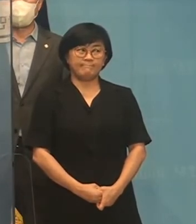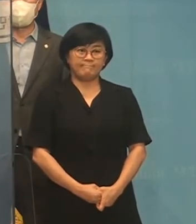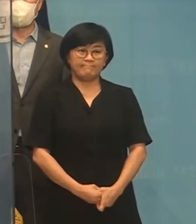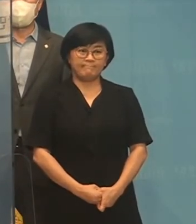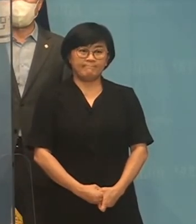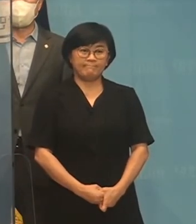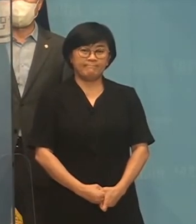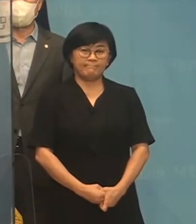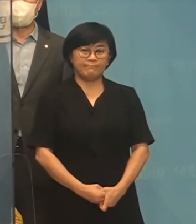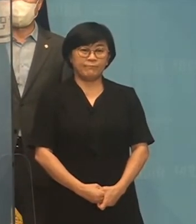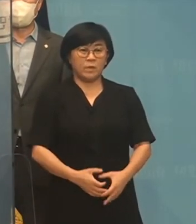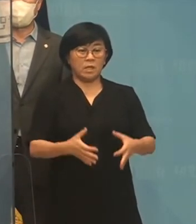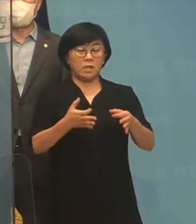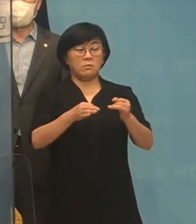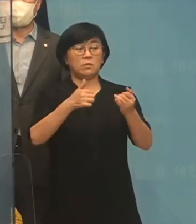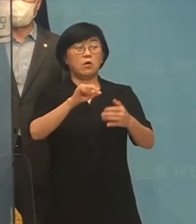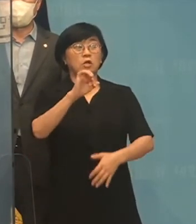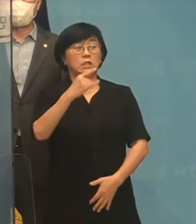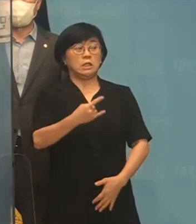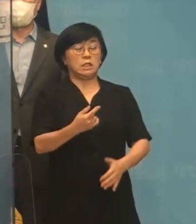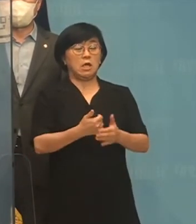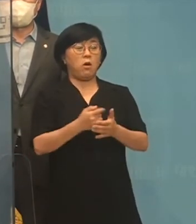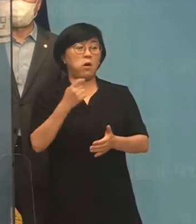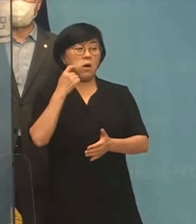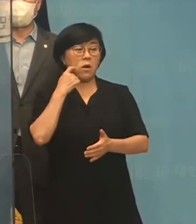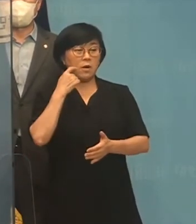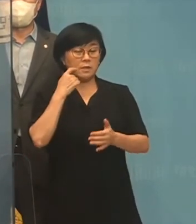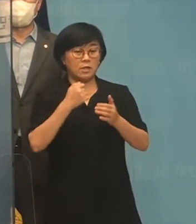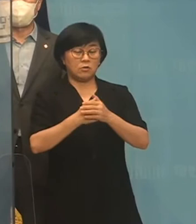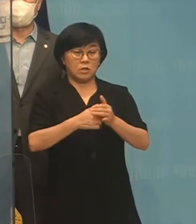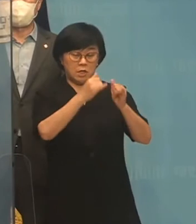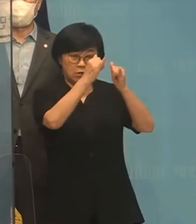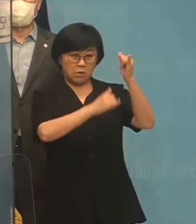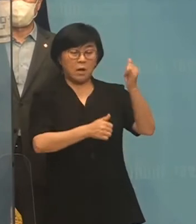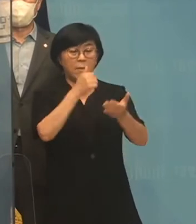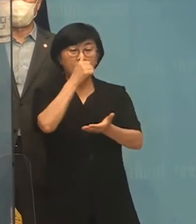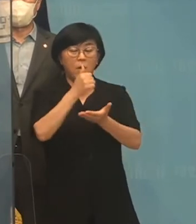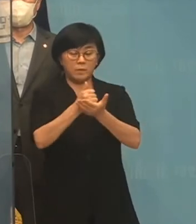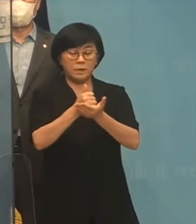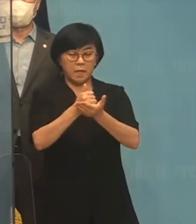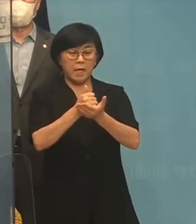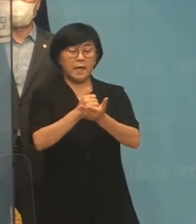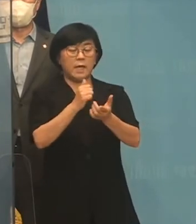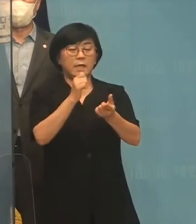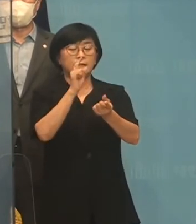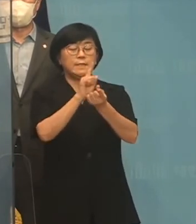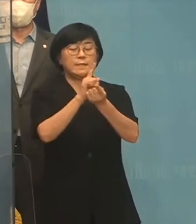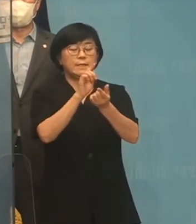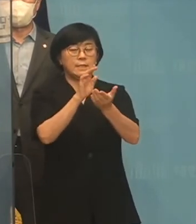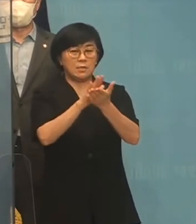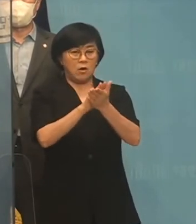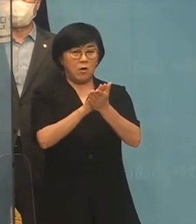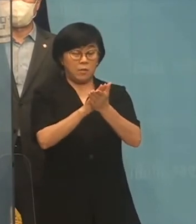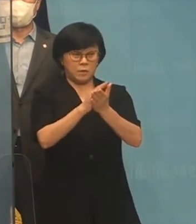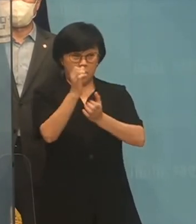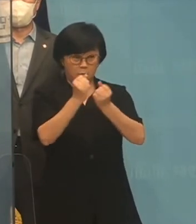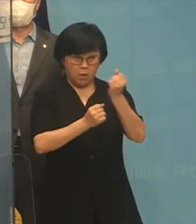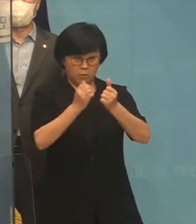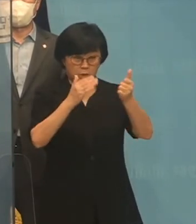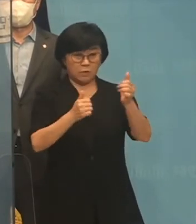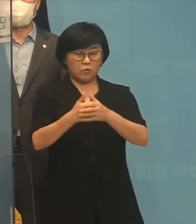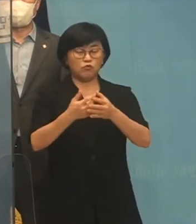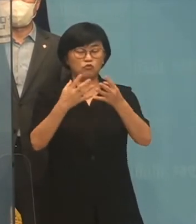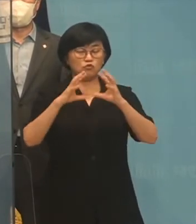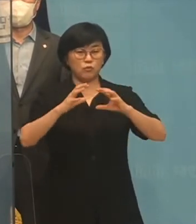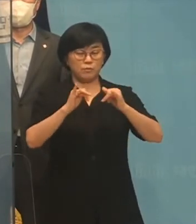예, 김건희 씨의 허위 이력과 범죄 의혹에 대한 직접 해명을 요구하는 것과 국민들은